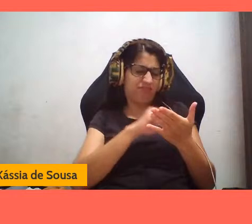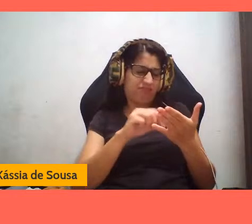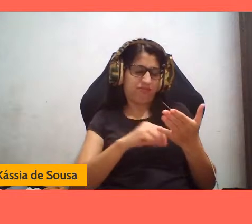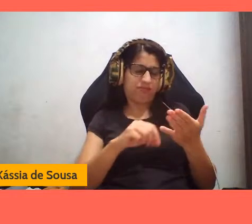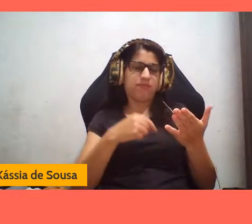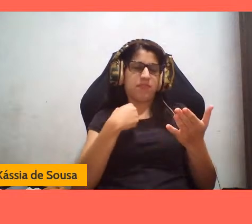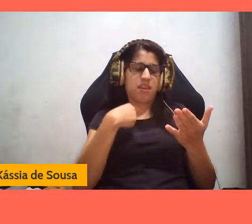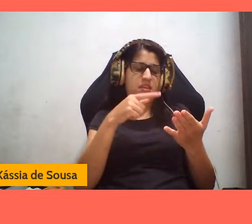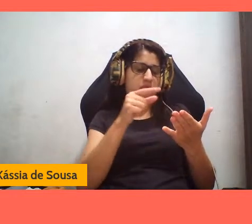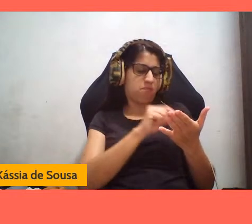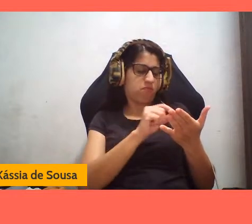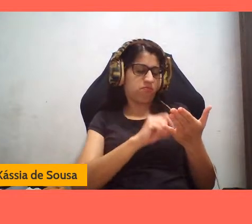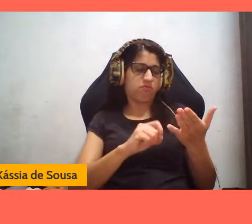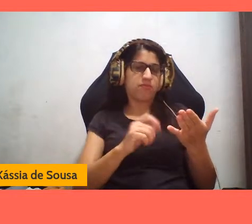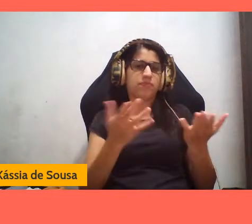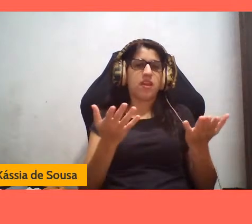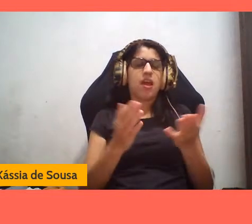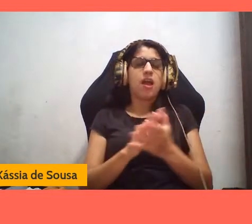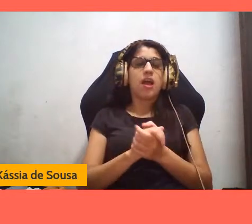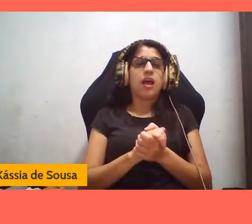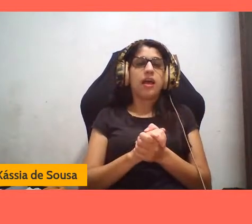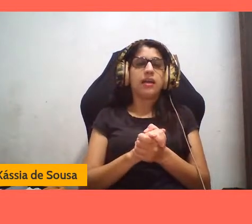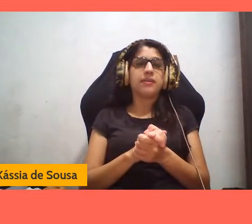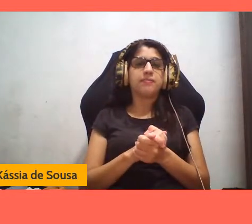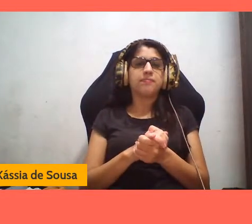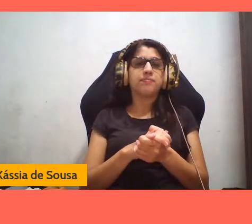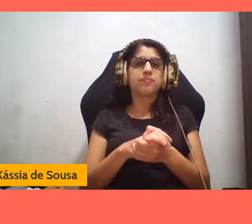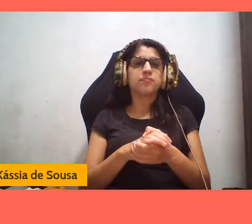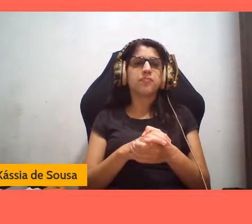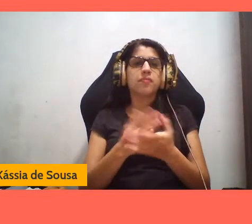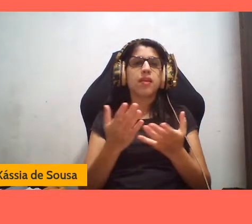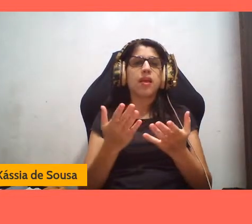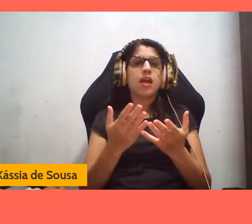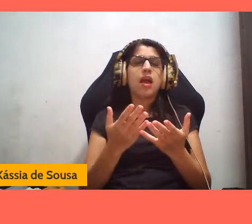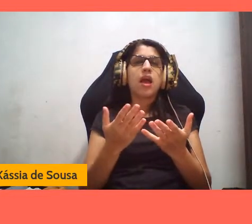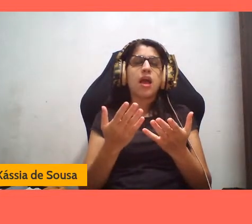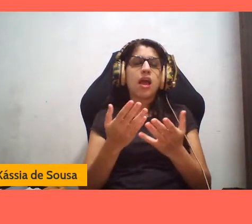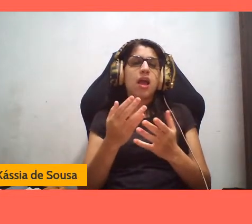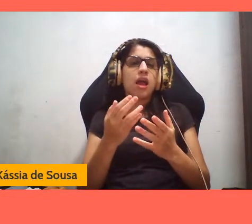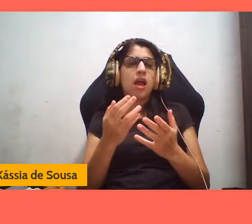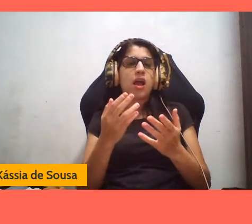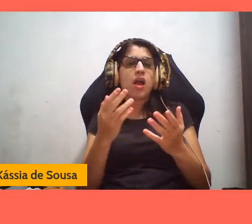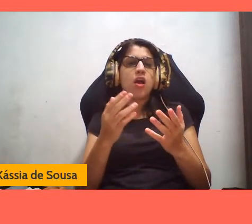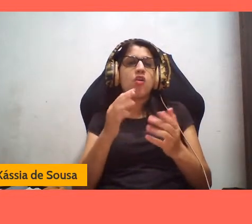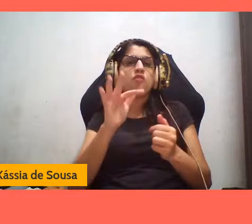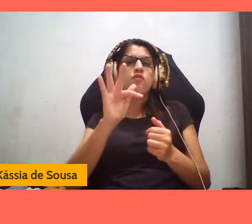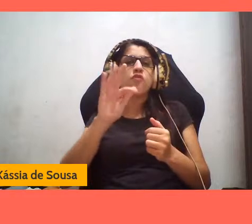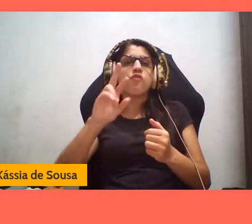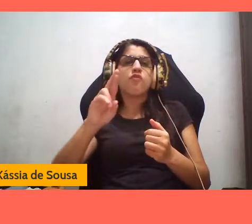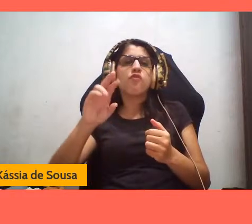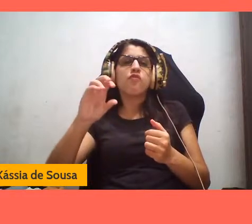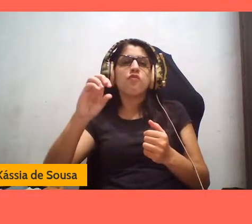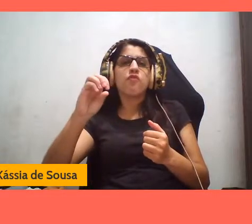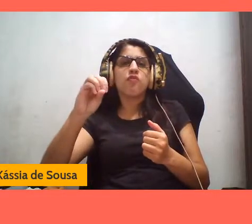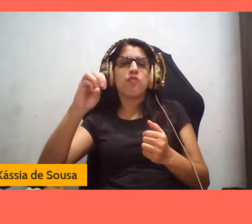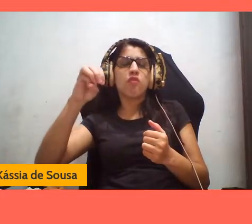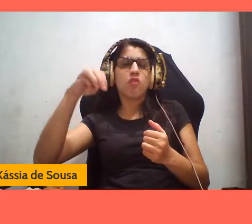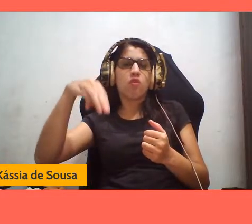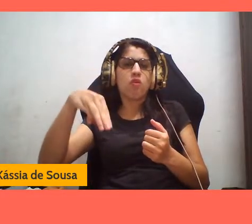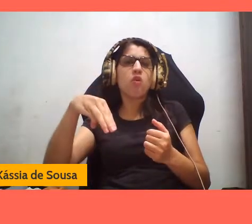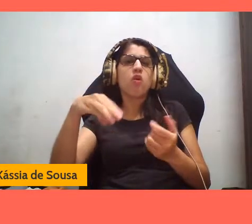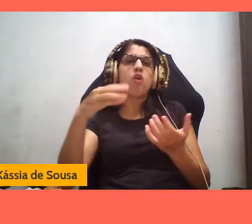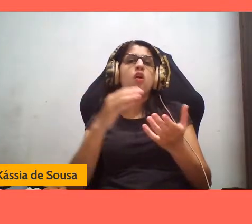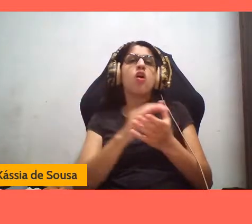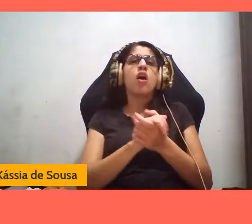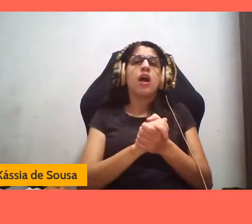Só para se ter uma ideia, o Fromm, Erich Fromm, era alemão, judeu,